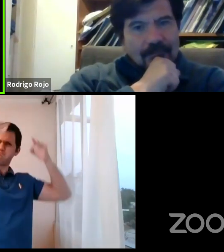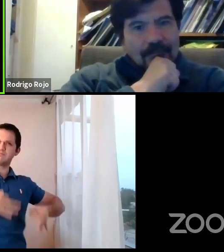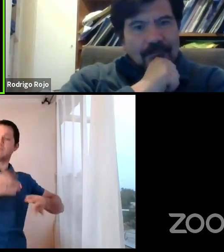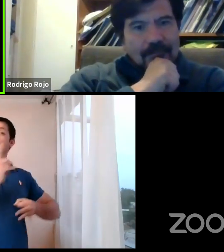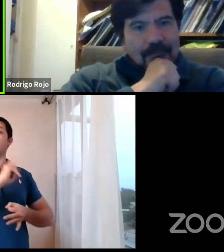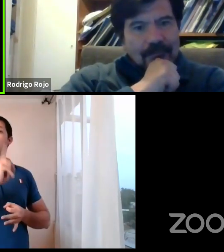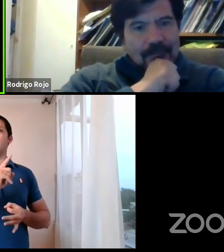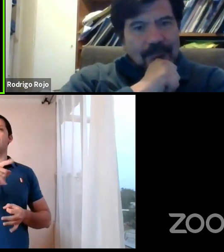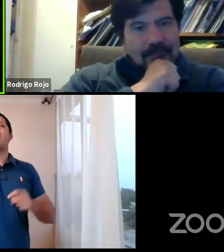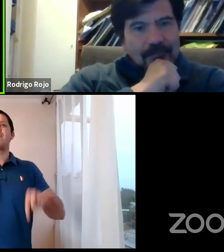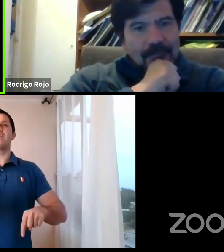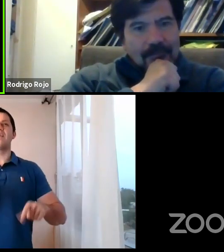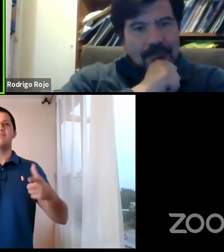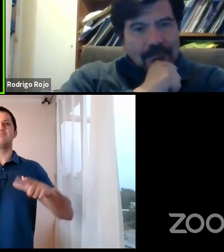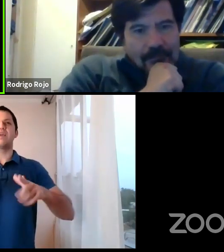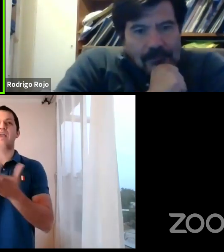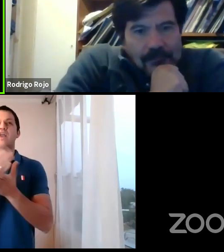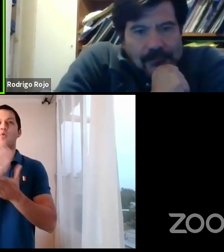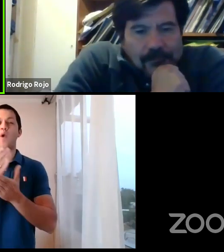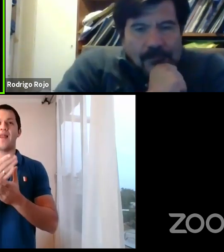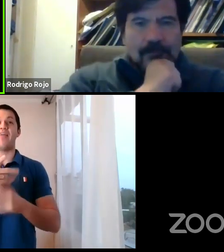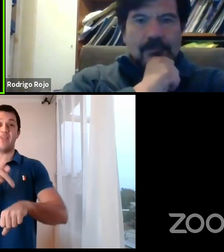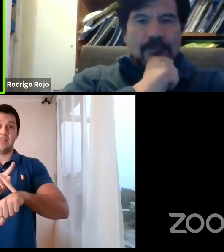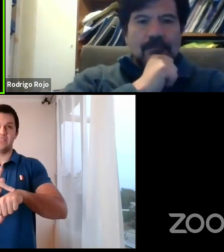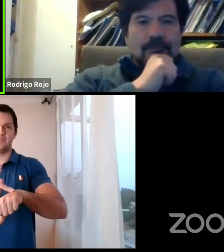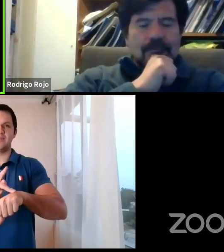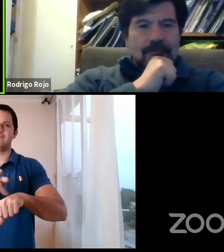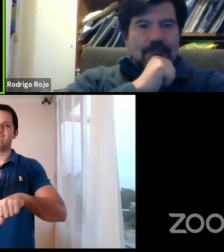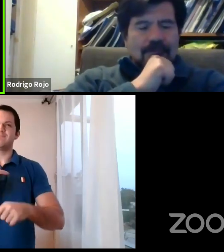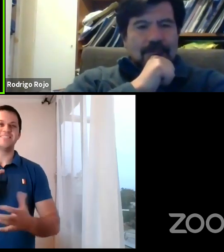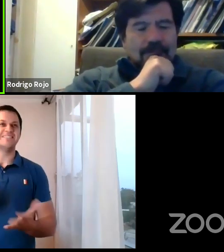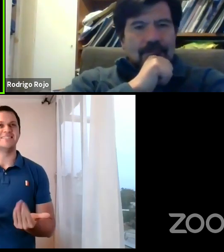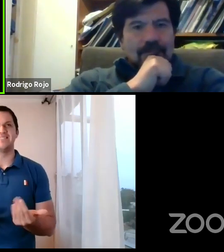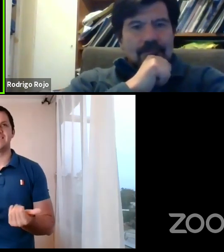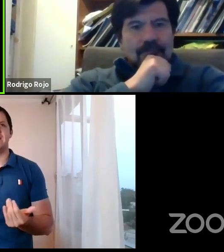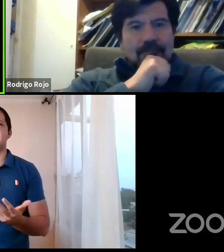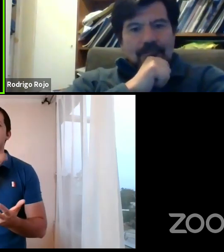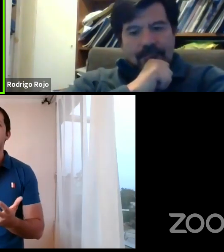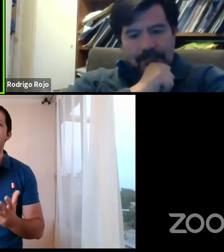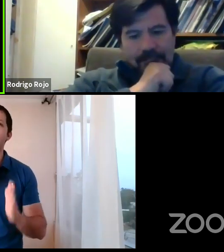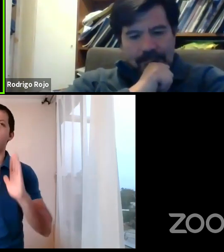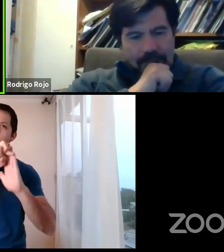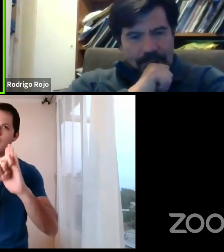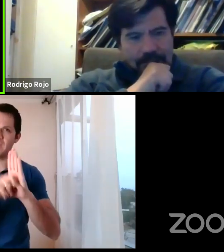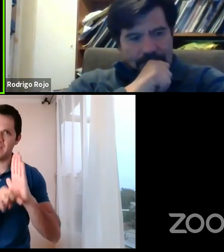la necesidad de generar un proyecto en el contexto